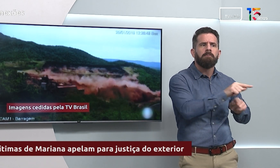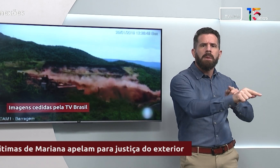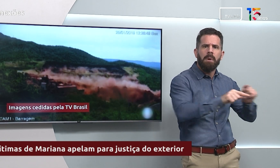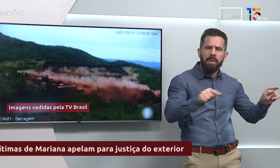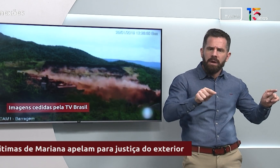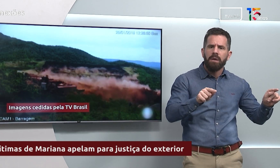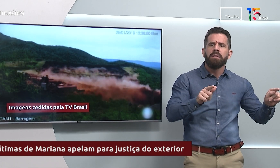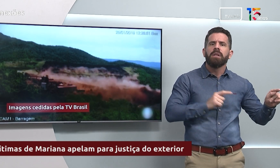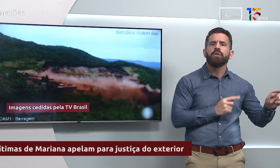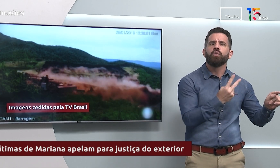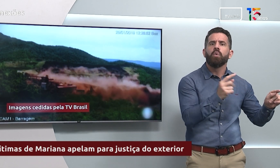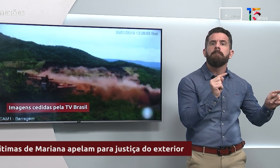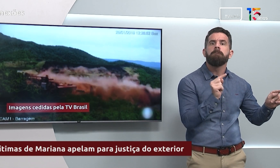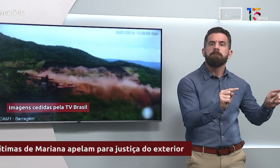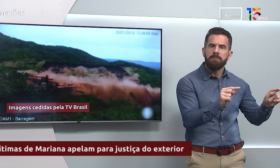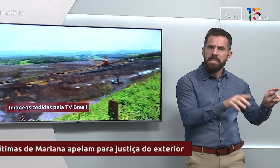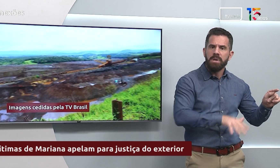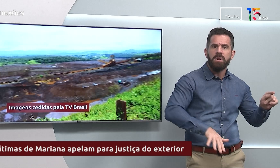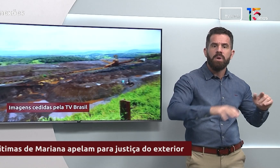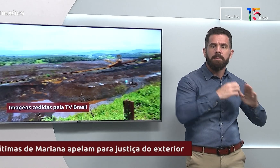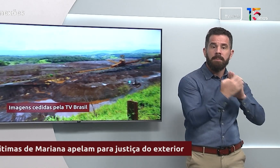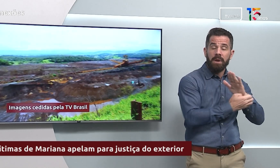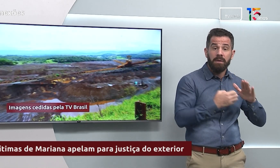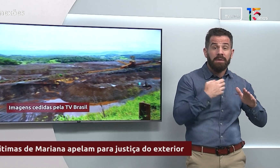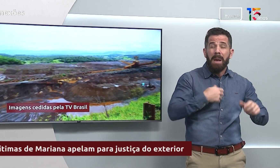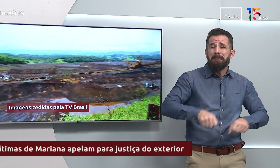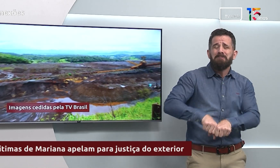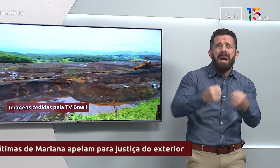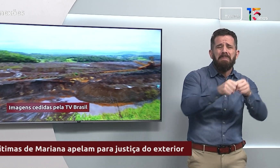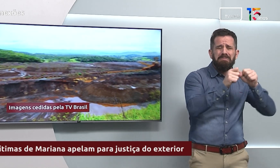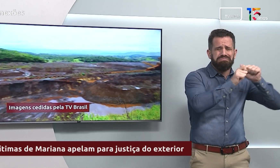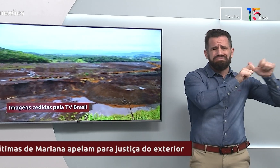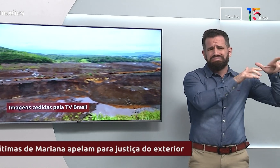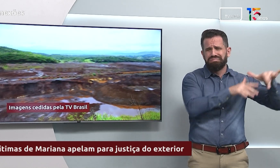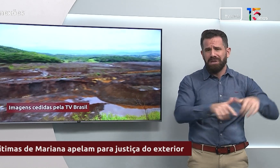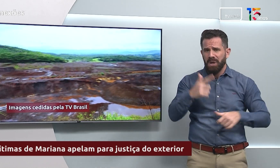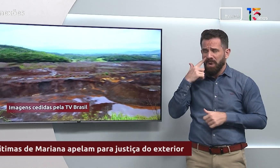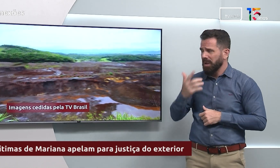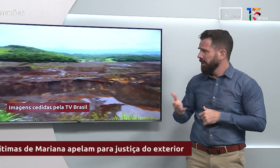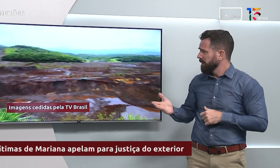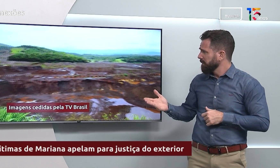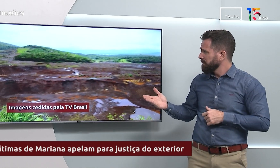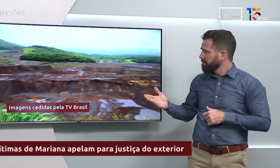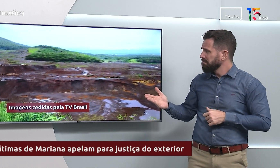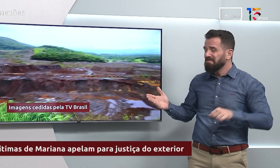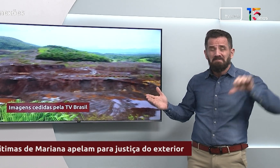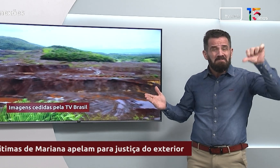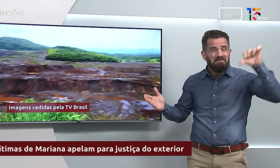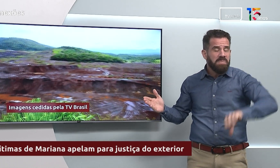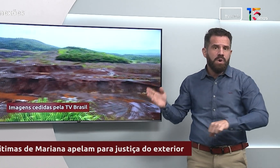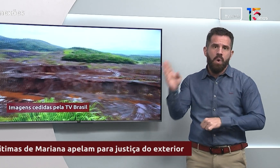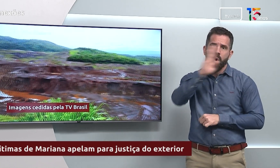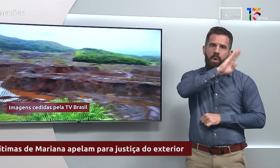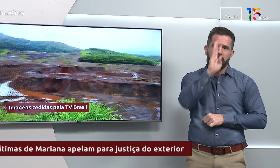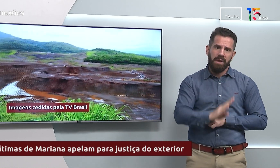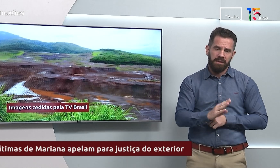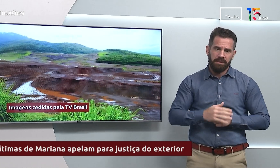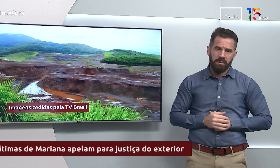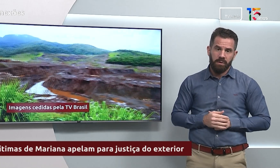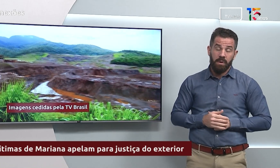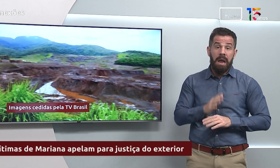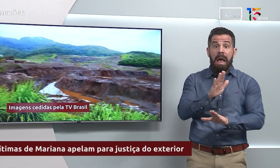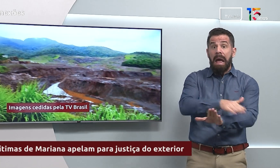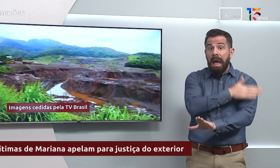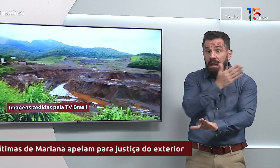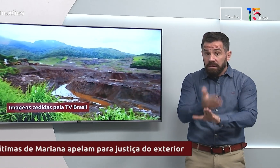empresas. Todos seriam vítimas do colapso, que ainda é considerado a pior tragédia ambiental do Brasil. Até este momento, nenhuma